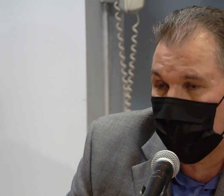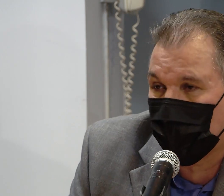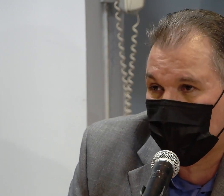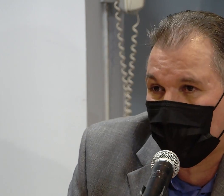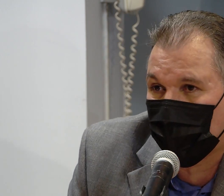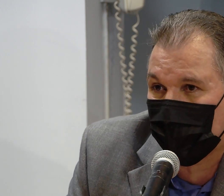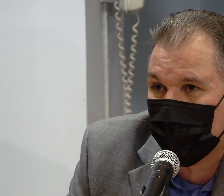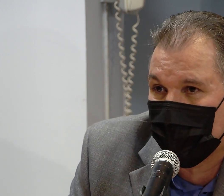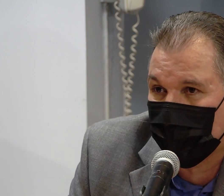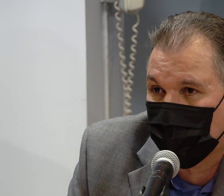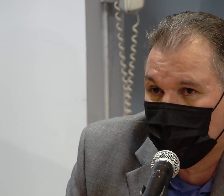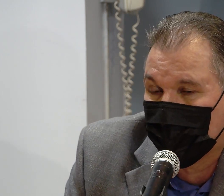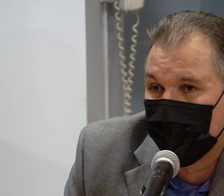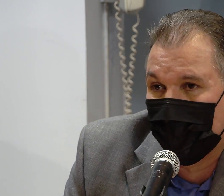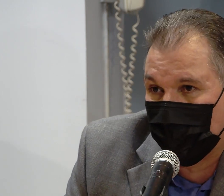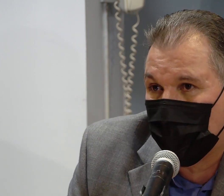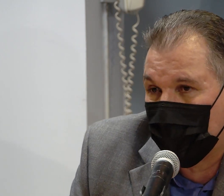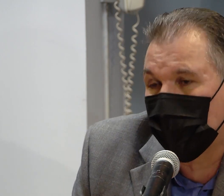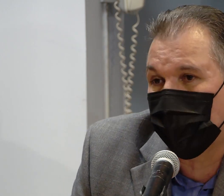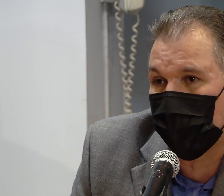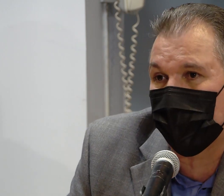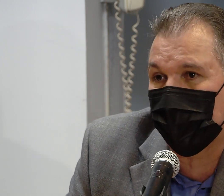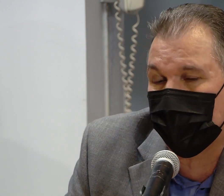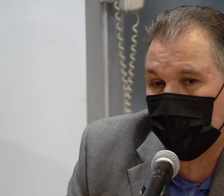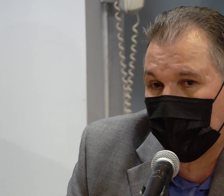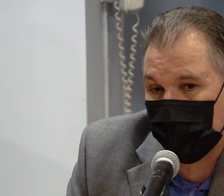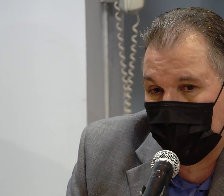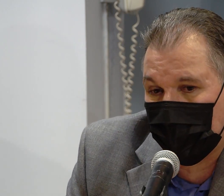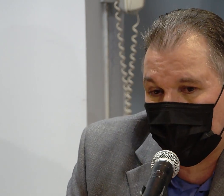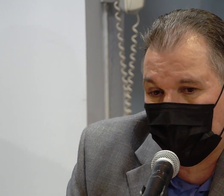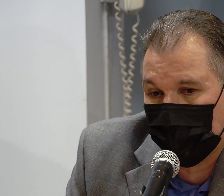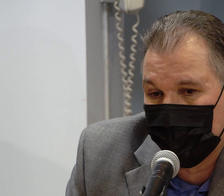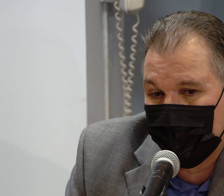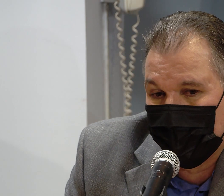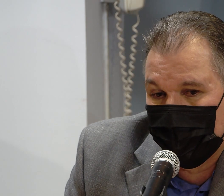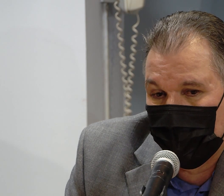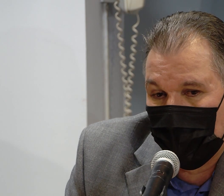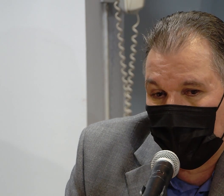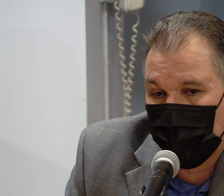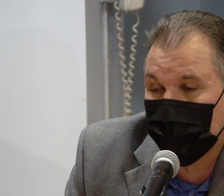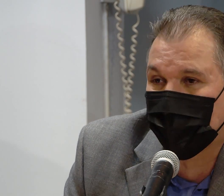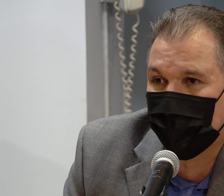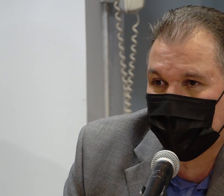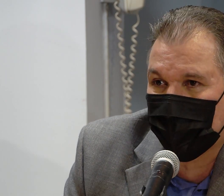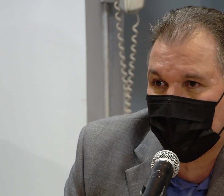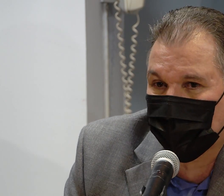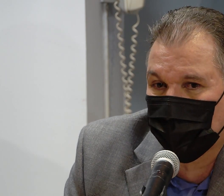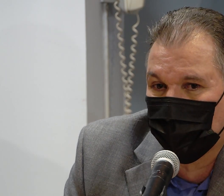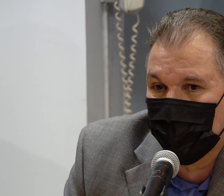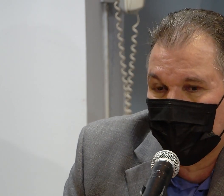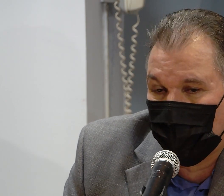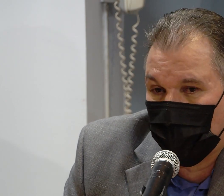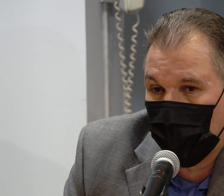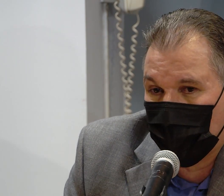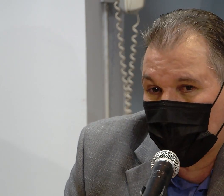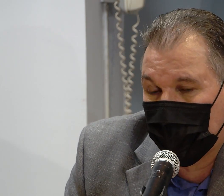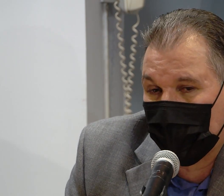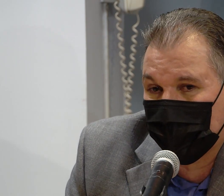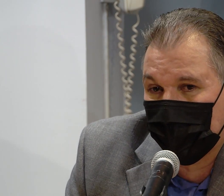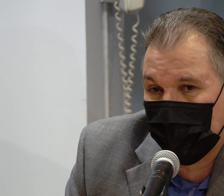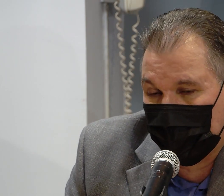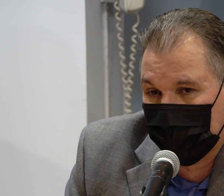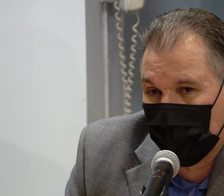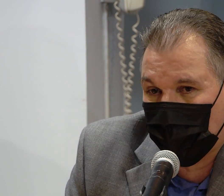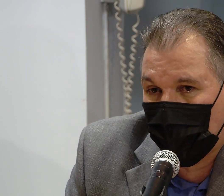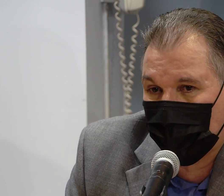sargazo y lo hemos estado atendiendo el domingo fue que la mancha de salgado fue muy